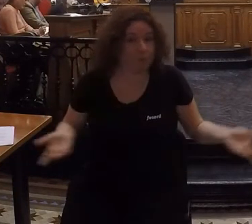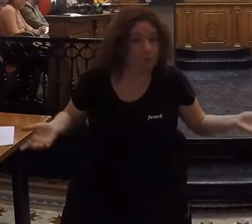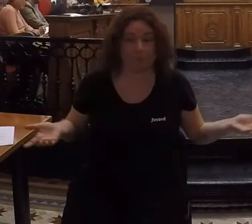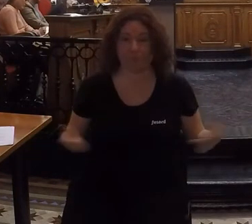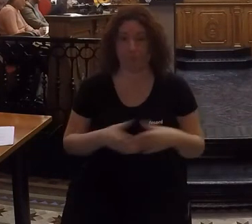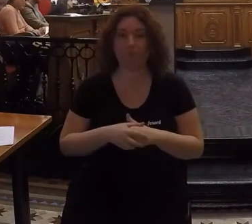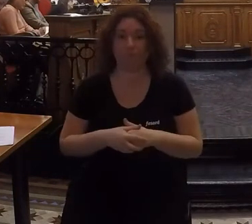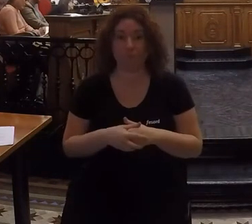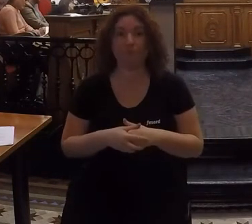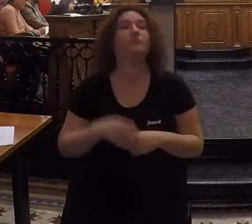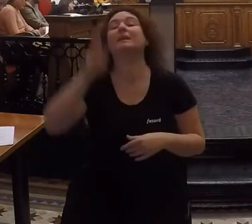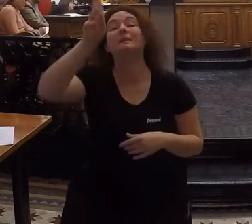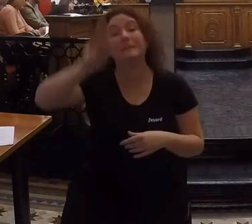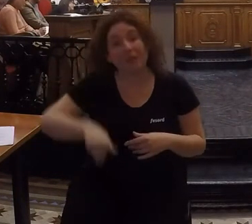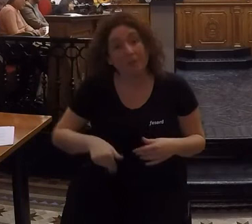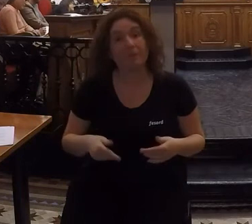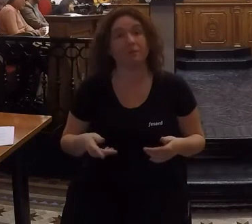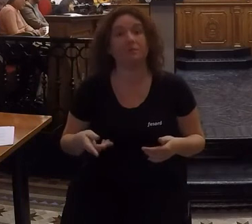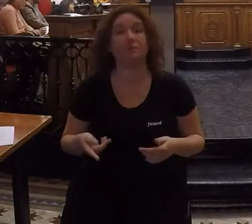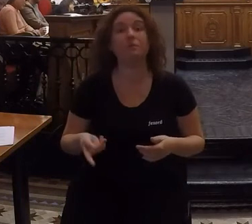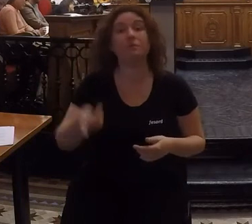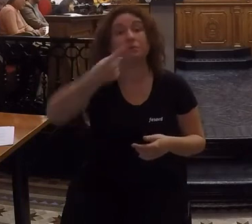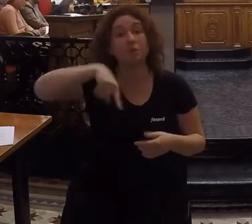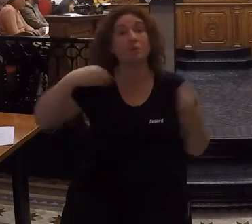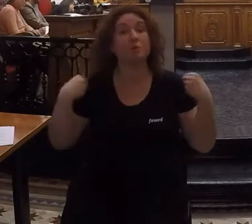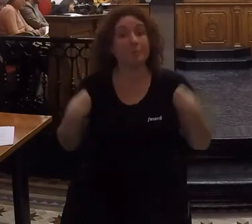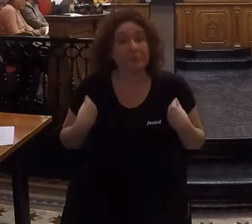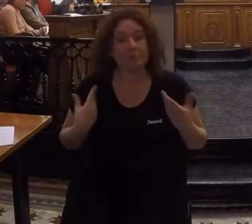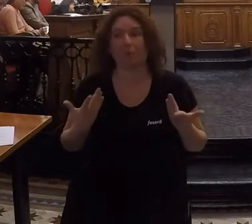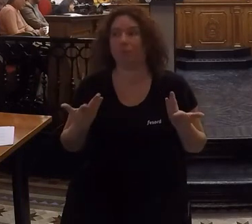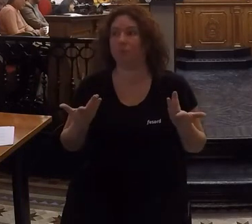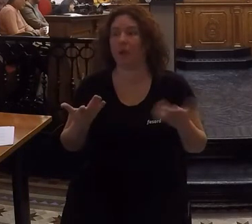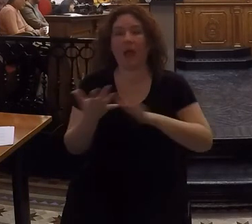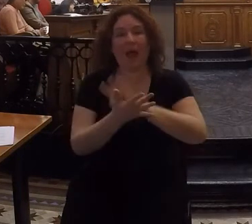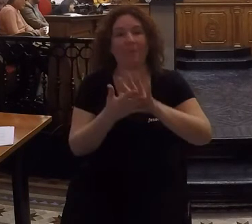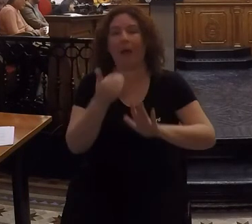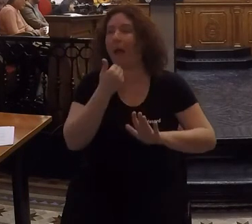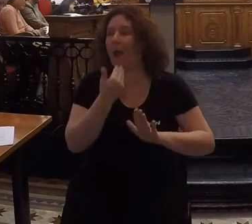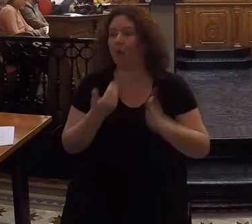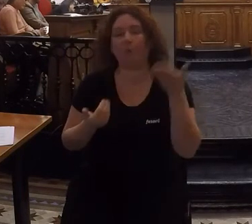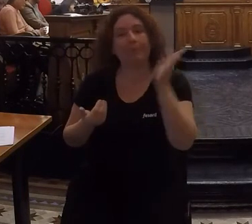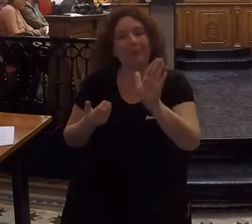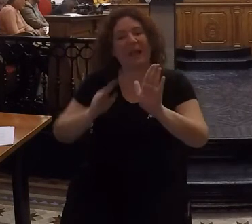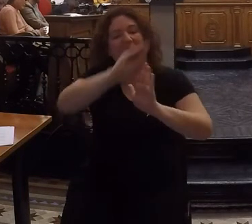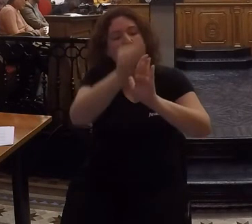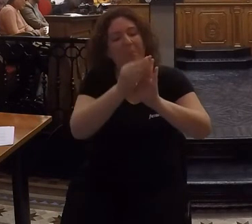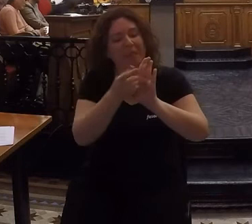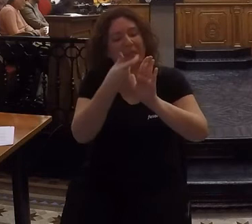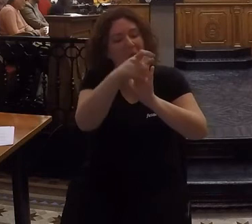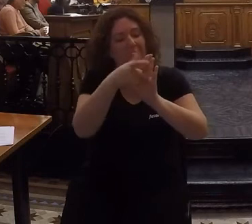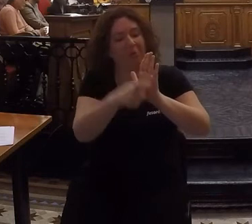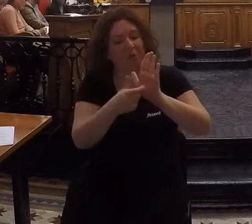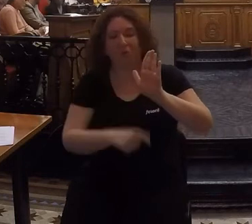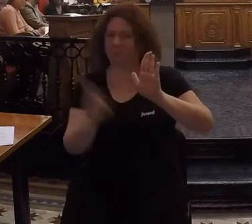absolutamente. Y además, el pleno de hoy nos reafirma en la decisión de no plantear parches o enmiendas parciales, que vemos cómo